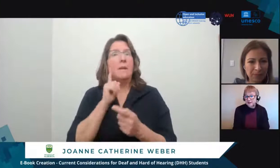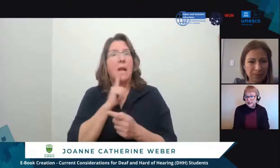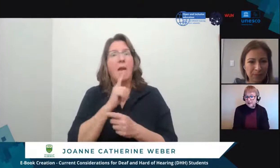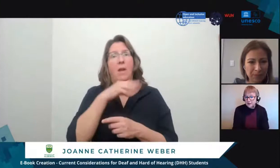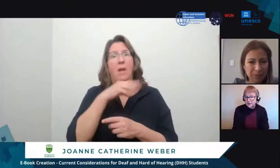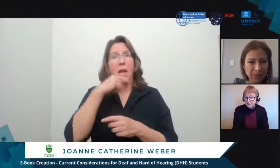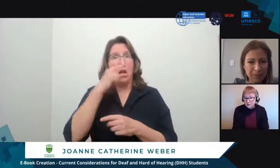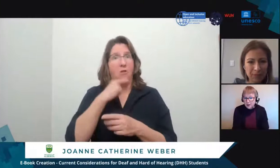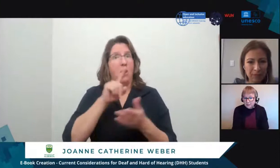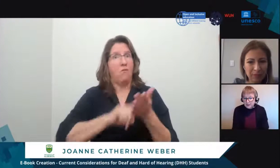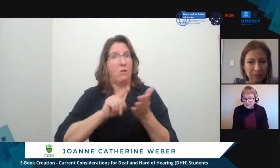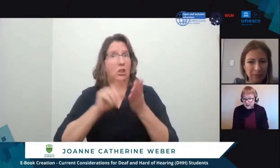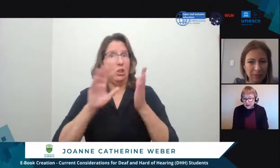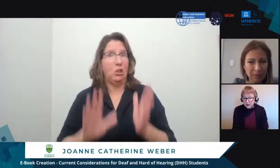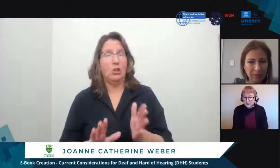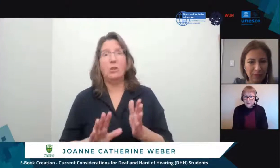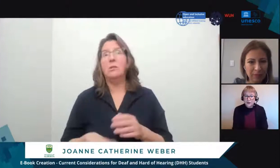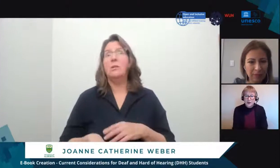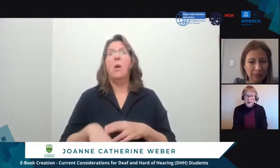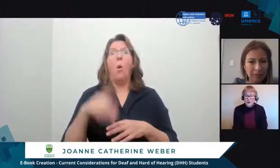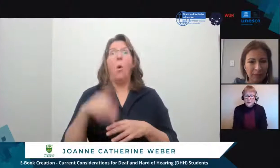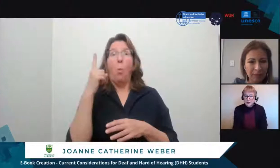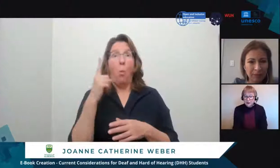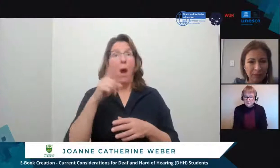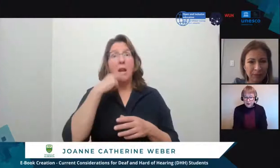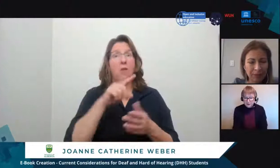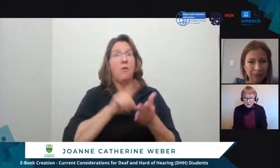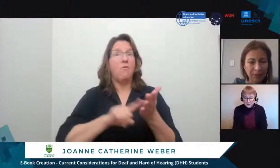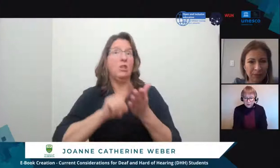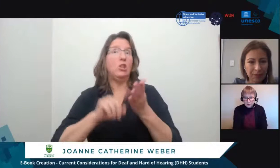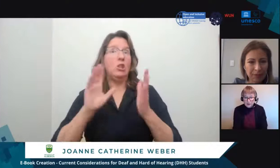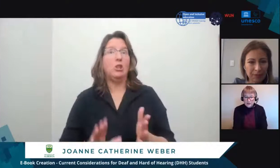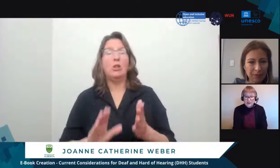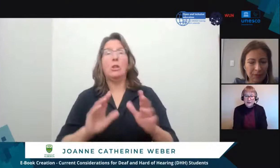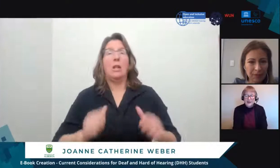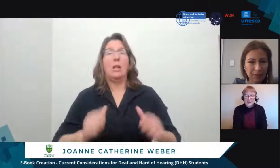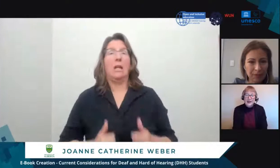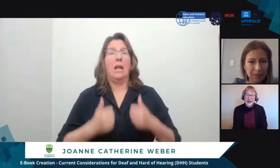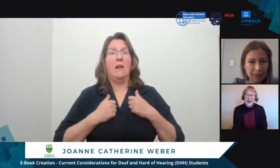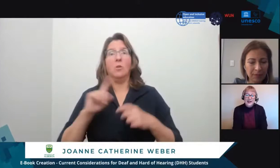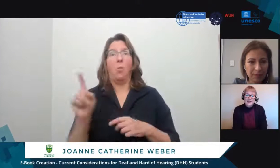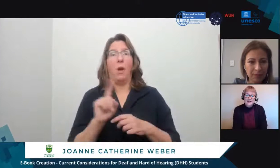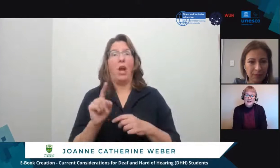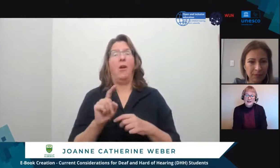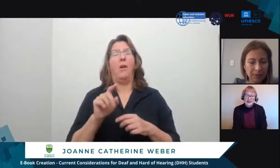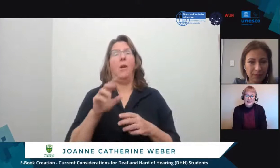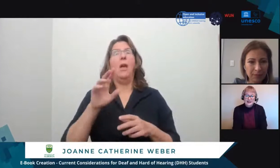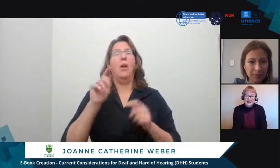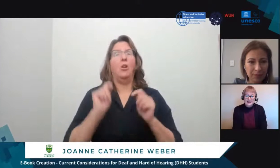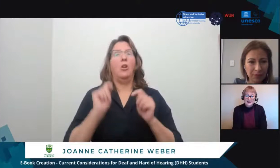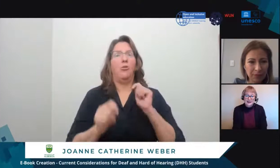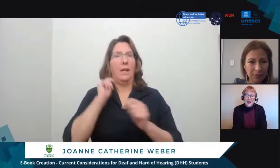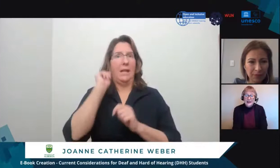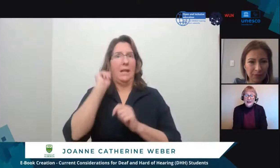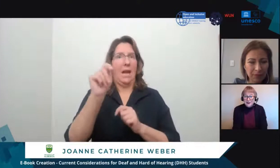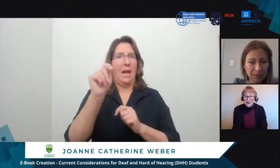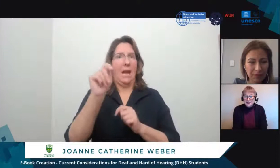y queremos tener un verdadero equipo fuerte, con buenos mecanismos que den apoyo a